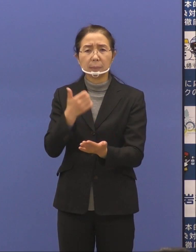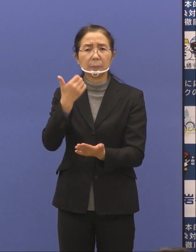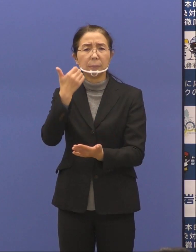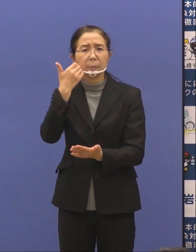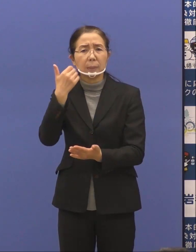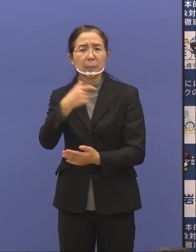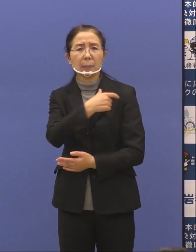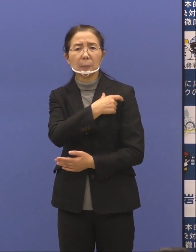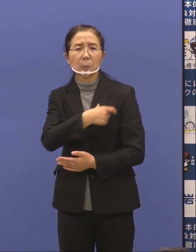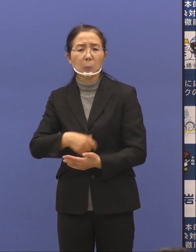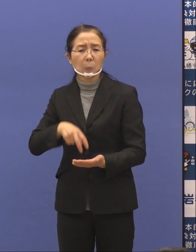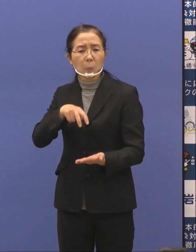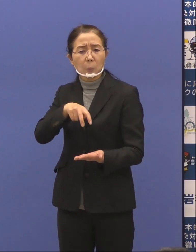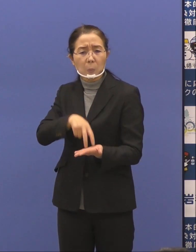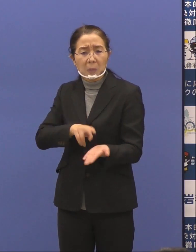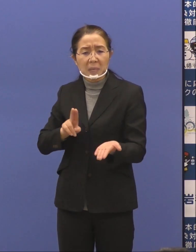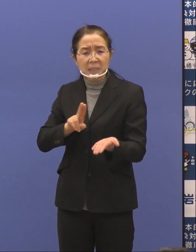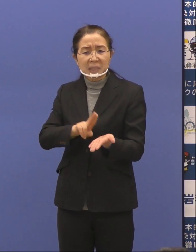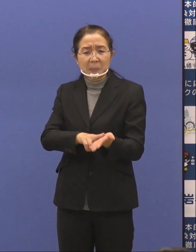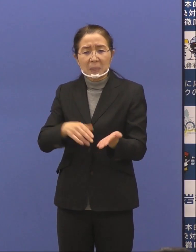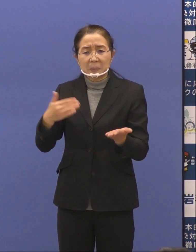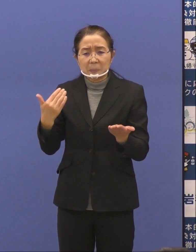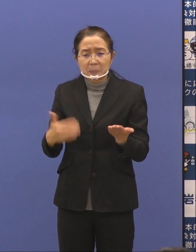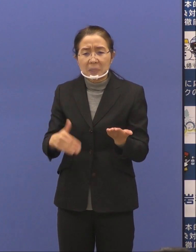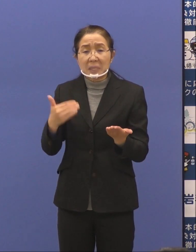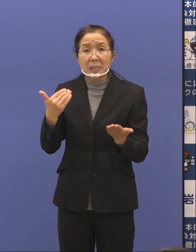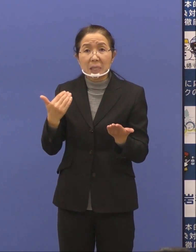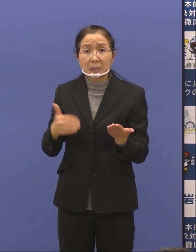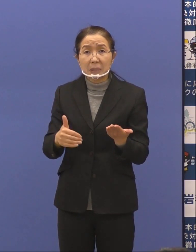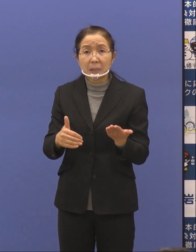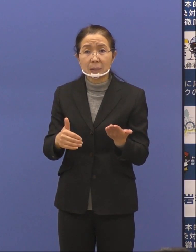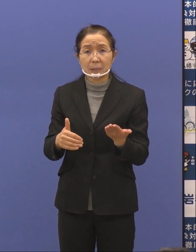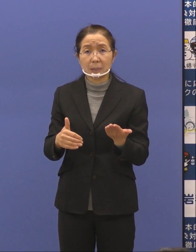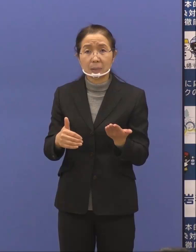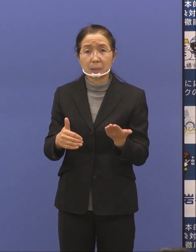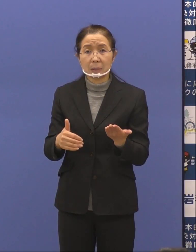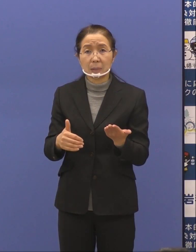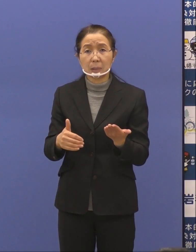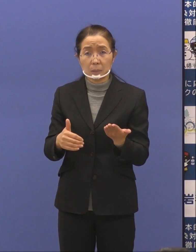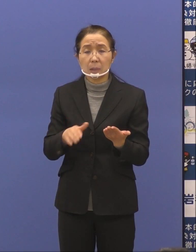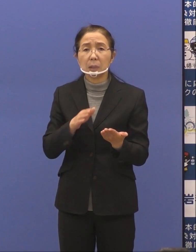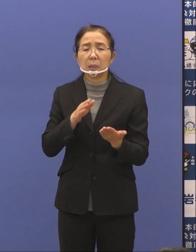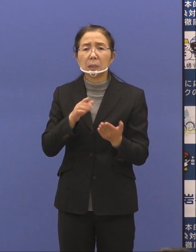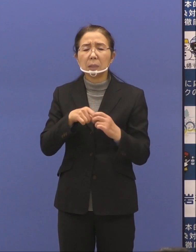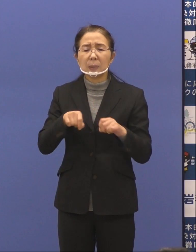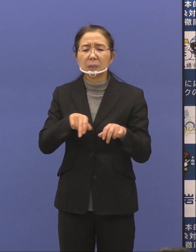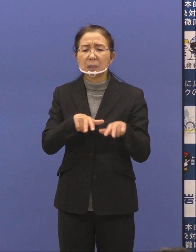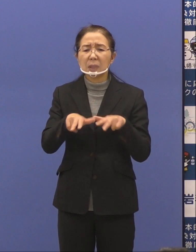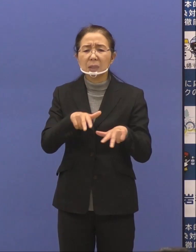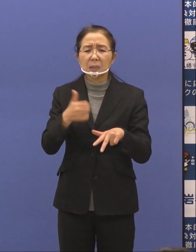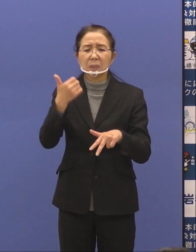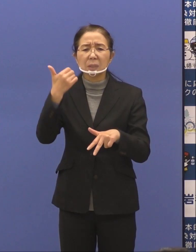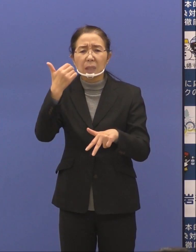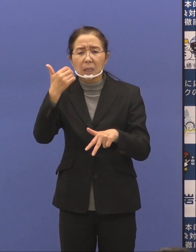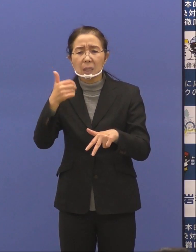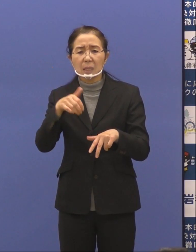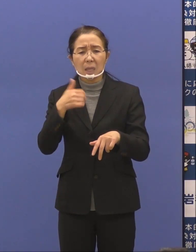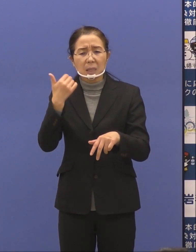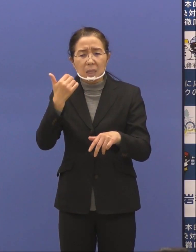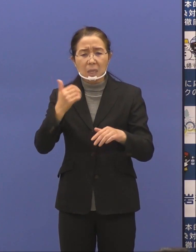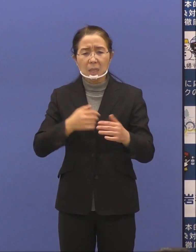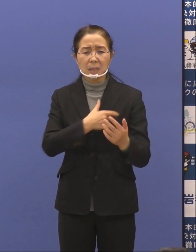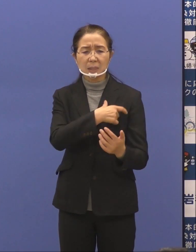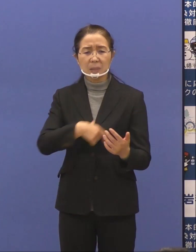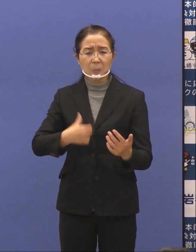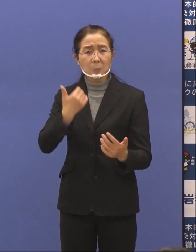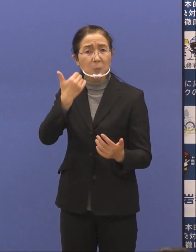補者かも決まっていない、つまり政治的な組織の力、動員力などで